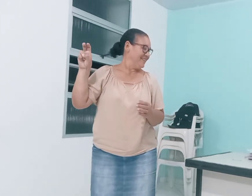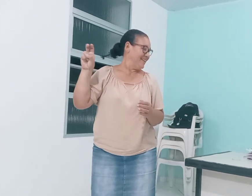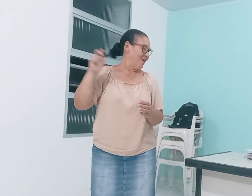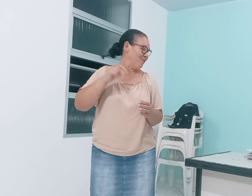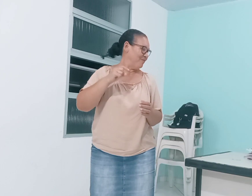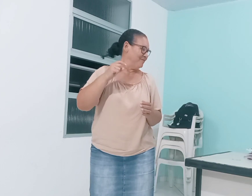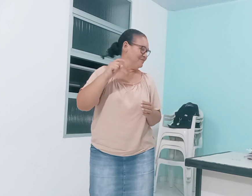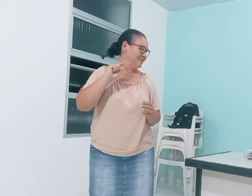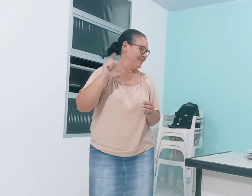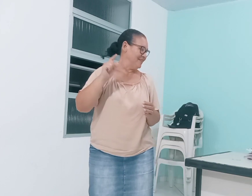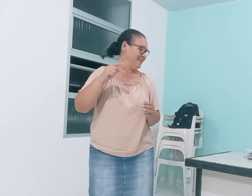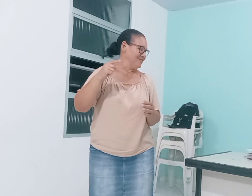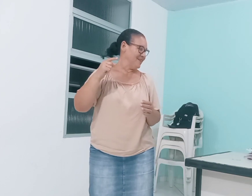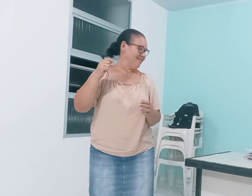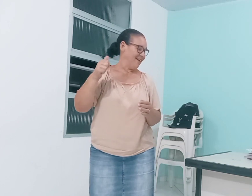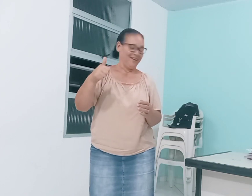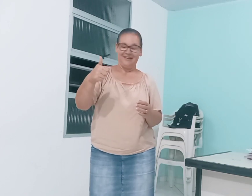Não, mas não.